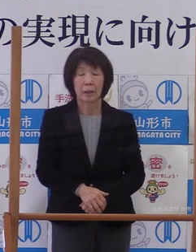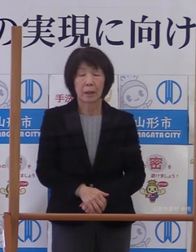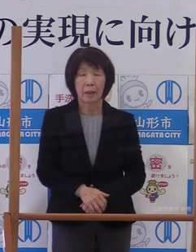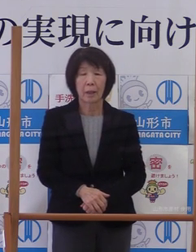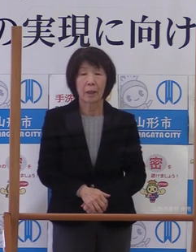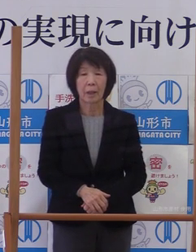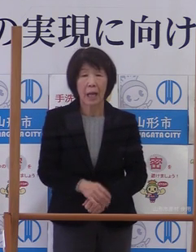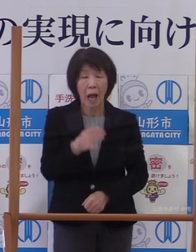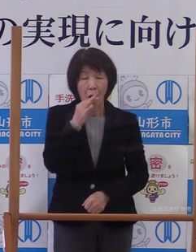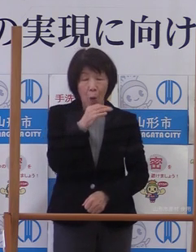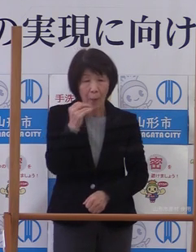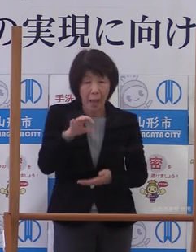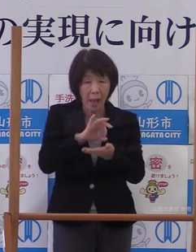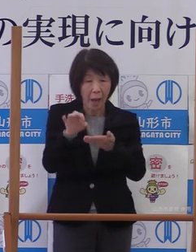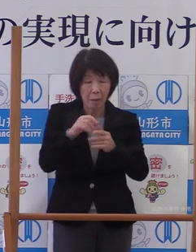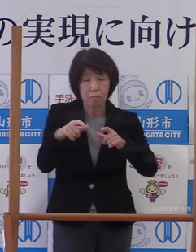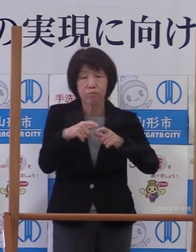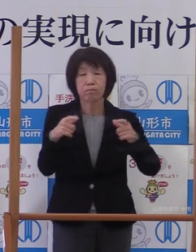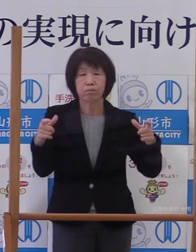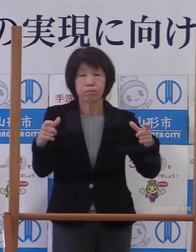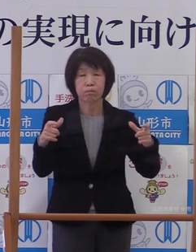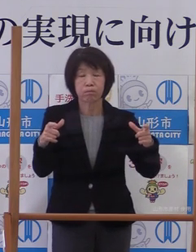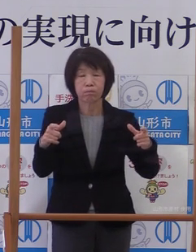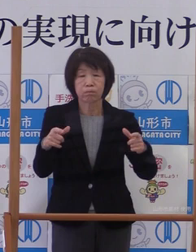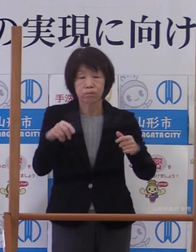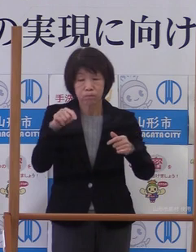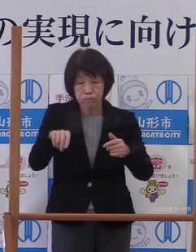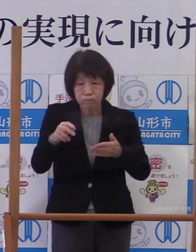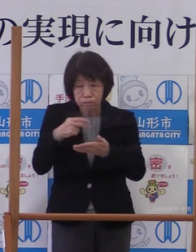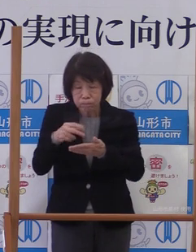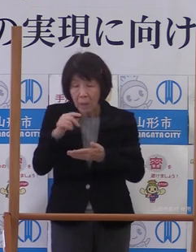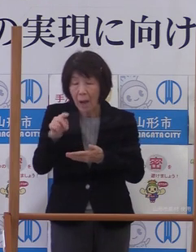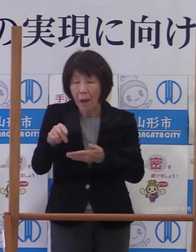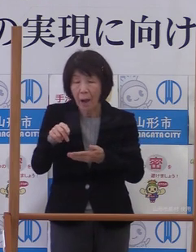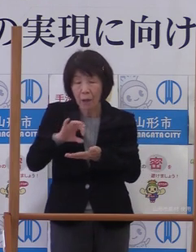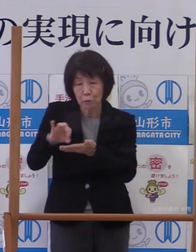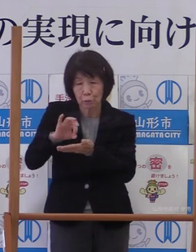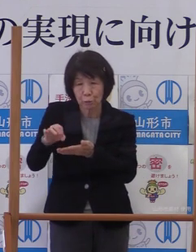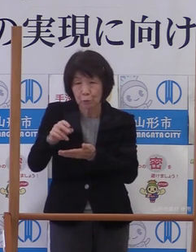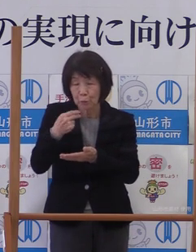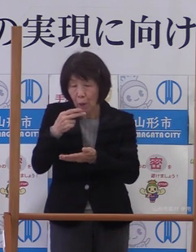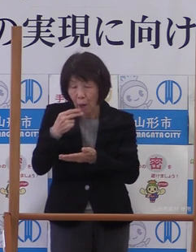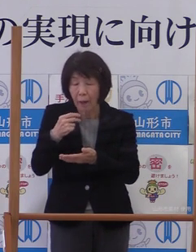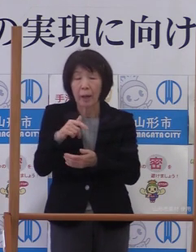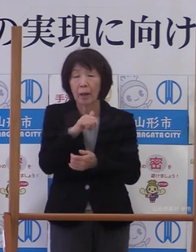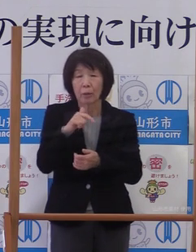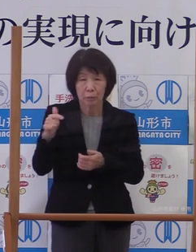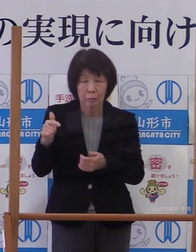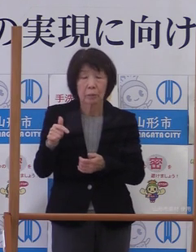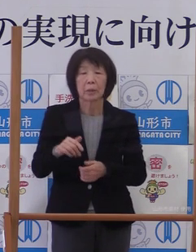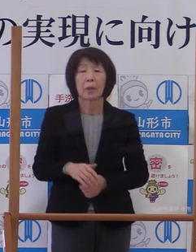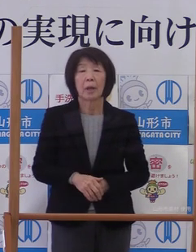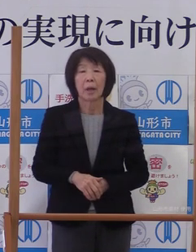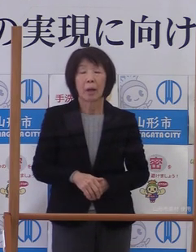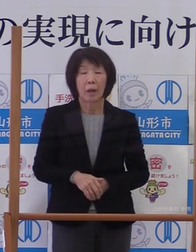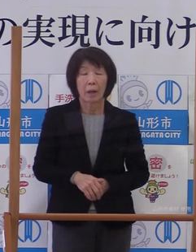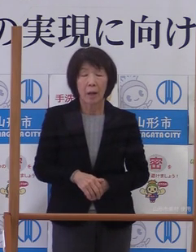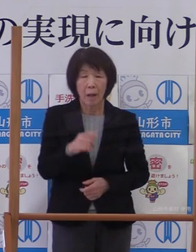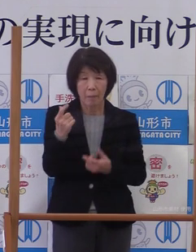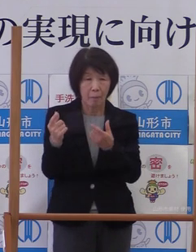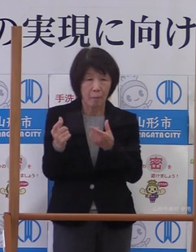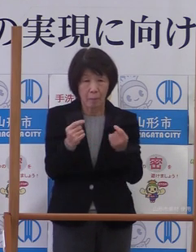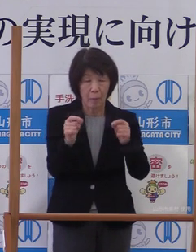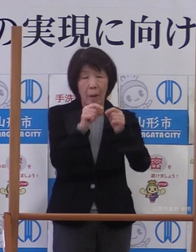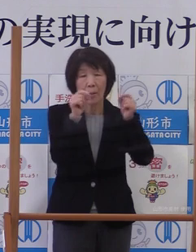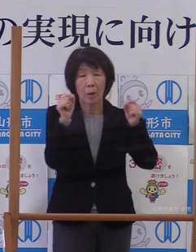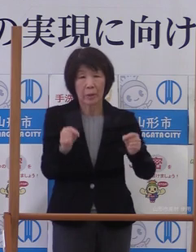また米の消費拡大、地産地消、地場産業の育成などの課題解決を図るため、同じ問題を